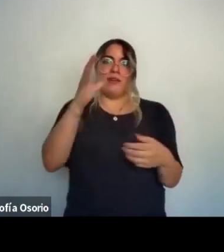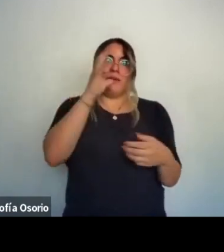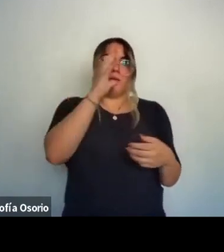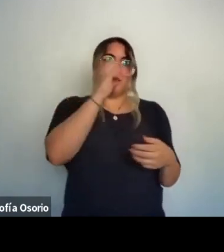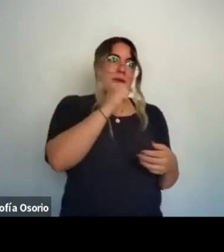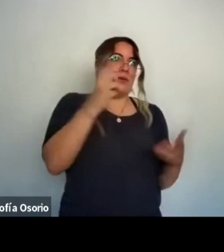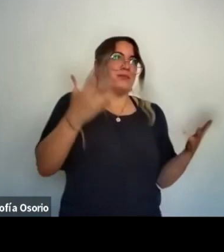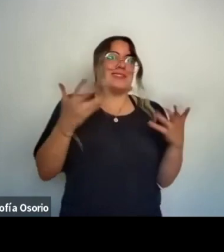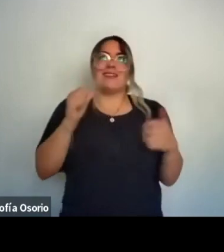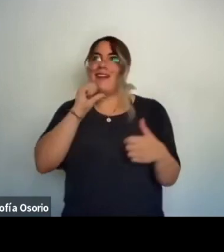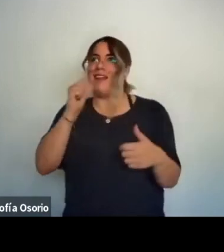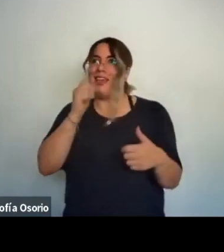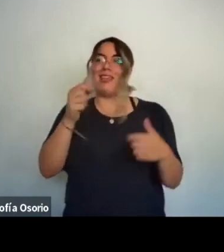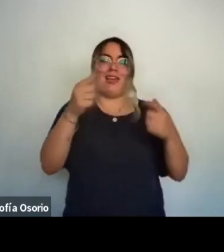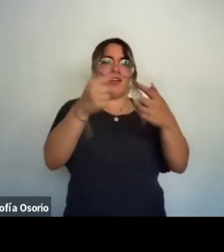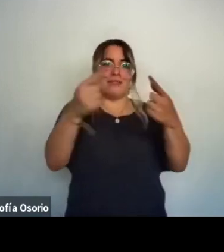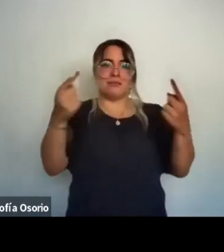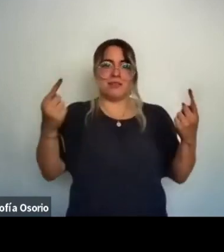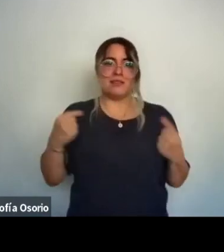entorno.